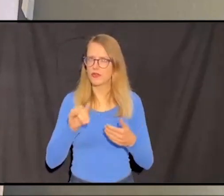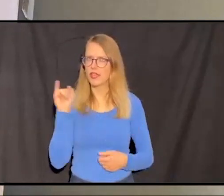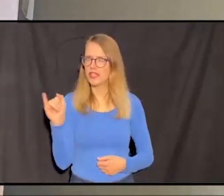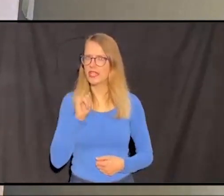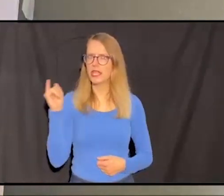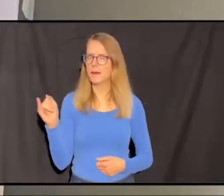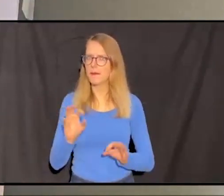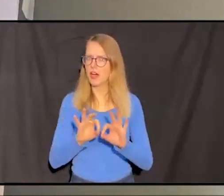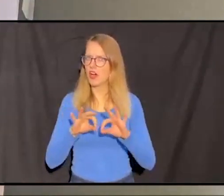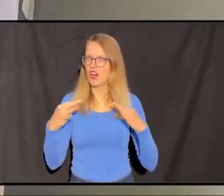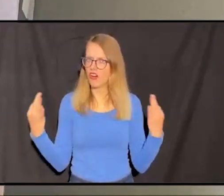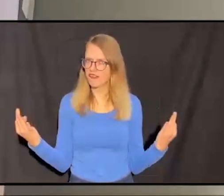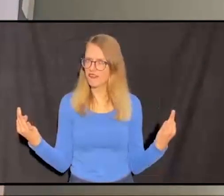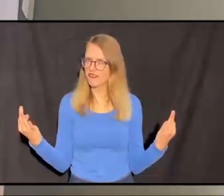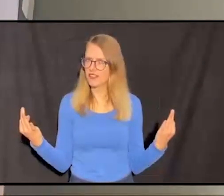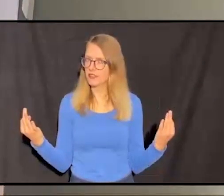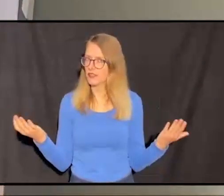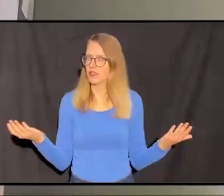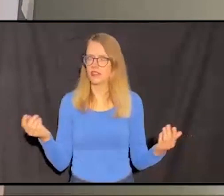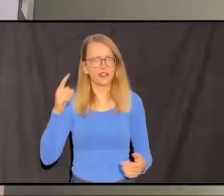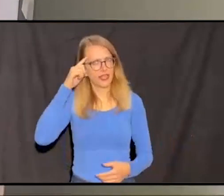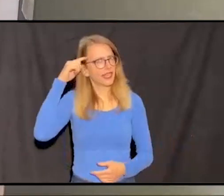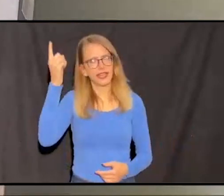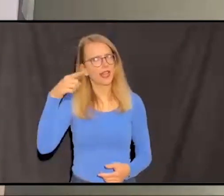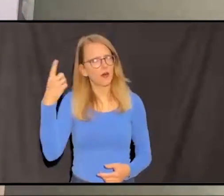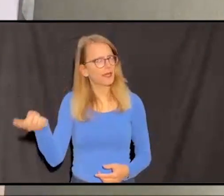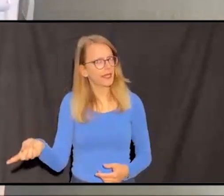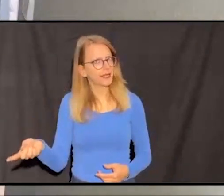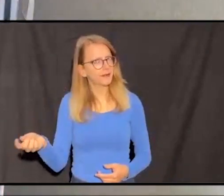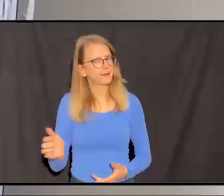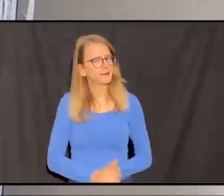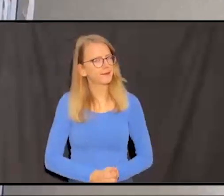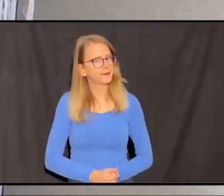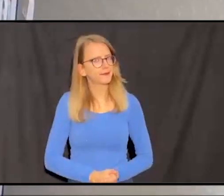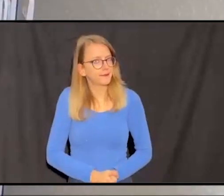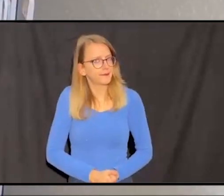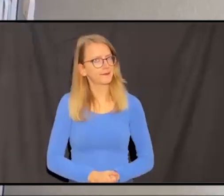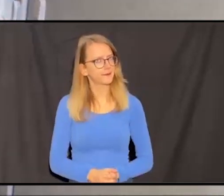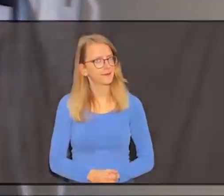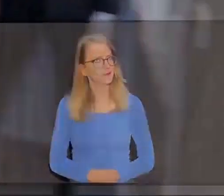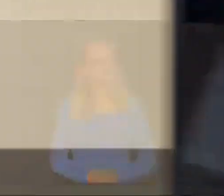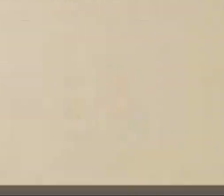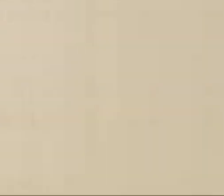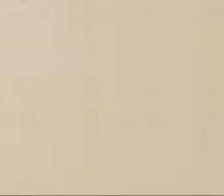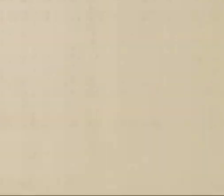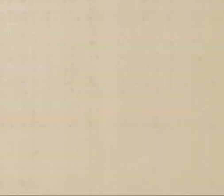die hauseingangstür ist stets geschlossen zu halten oder würden sie ihre wohnungstür tag und nacht offen lassen